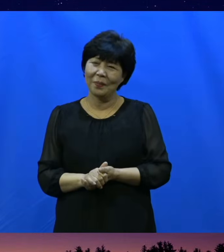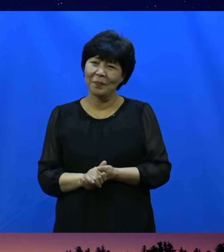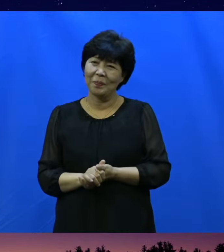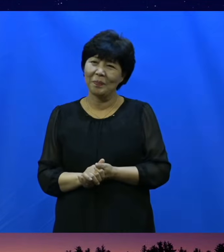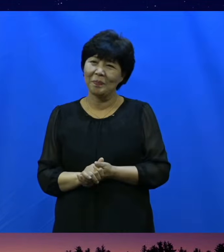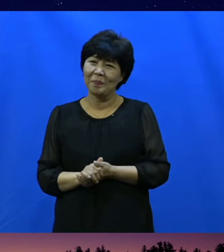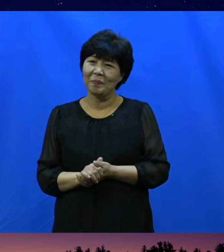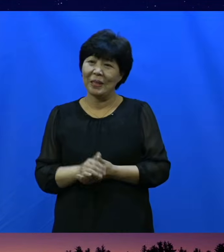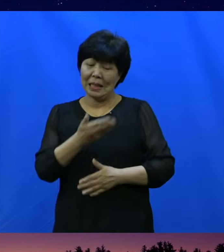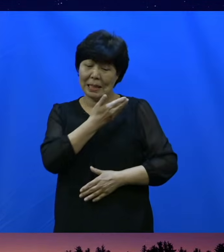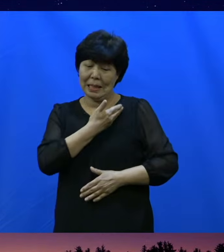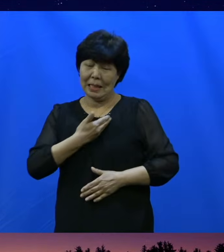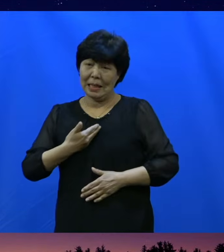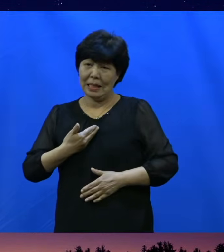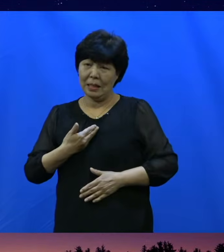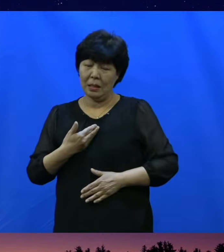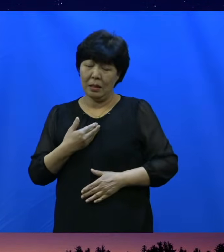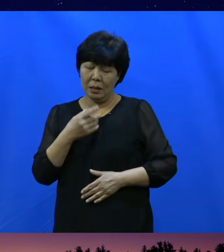있는 거예요.